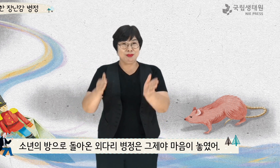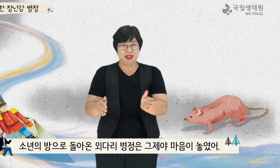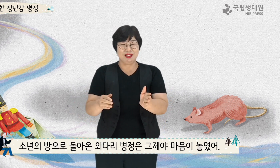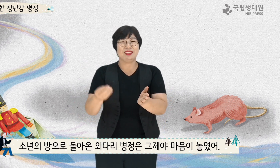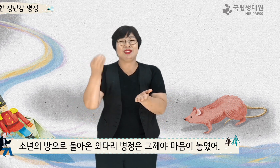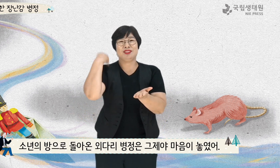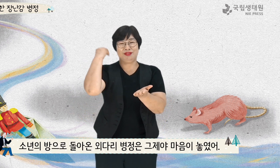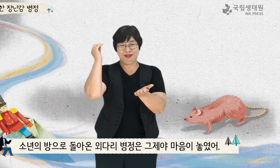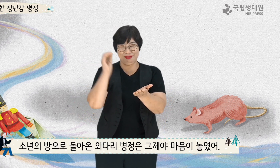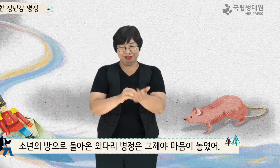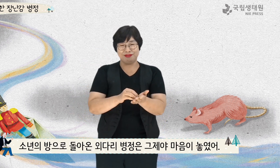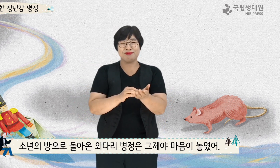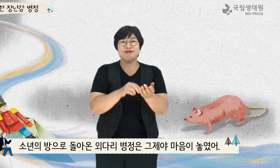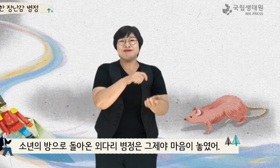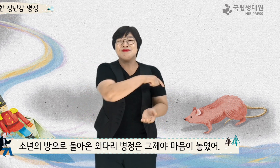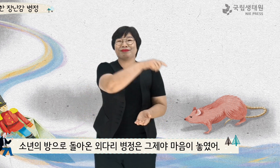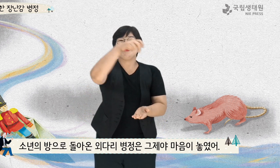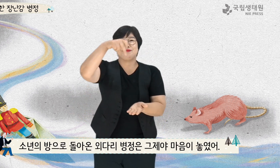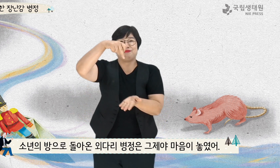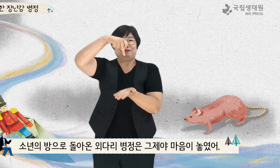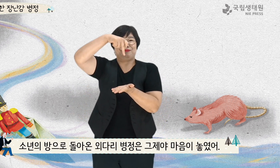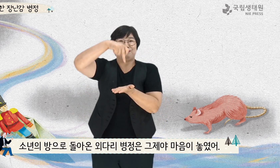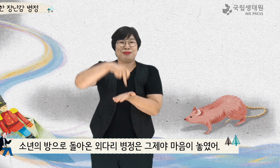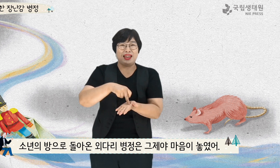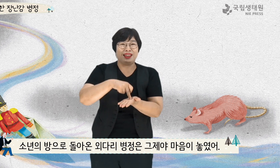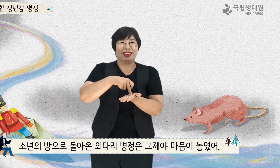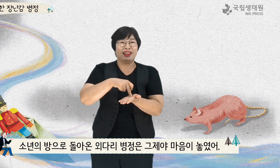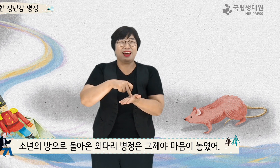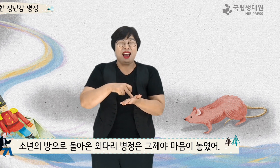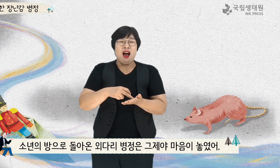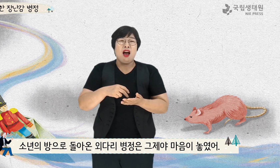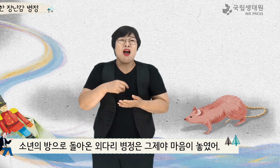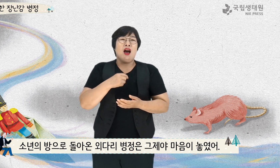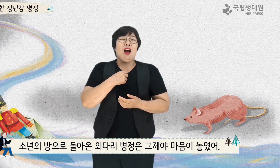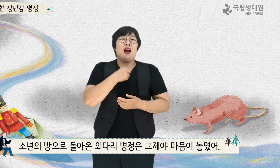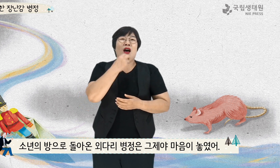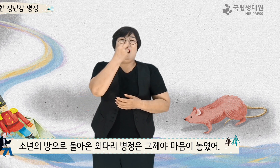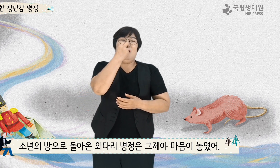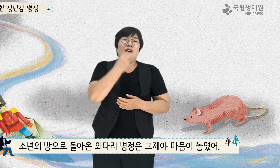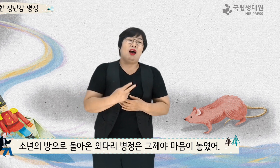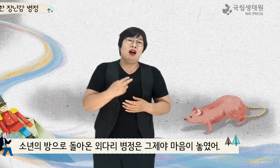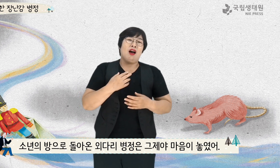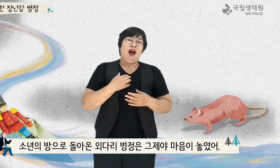소년의 방으로 돌아온 외다리 병정은 그제야 마음이 놓였어.